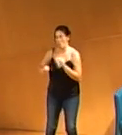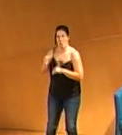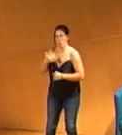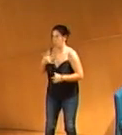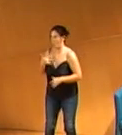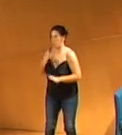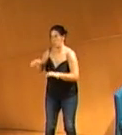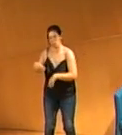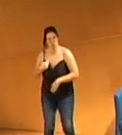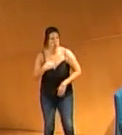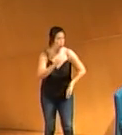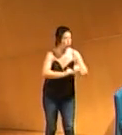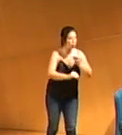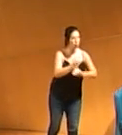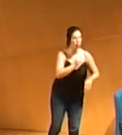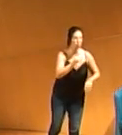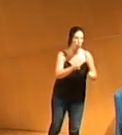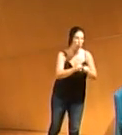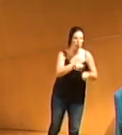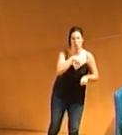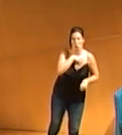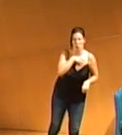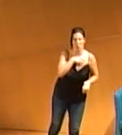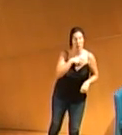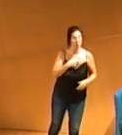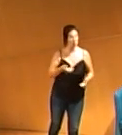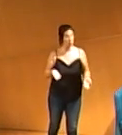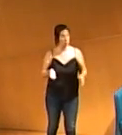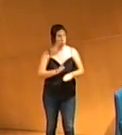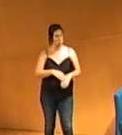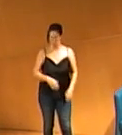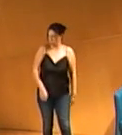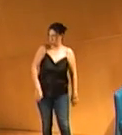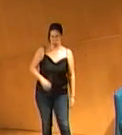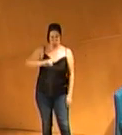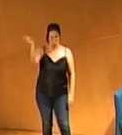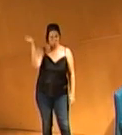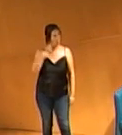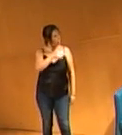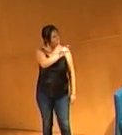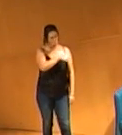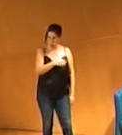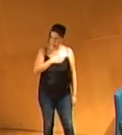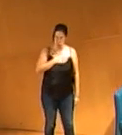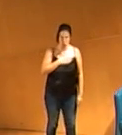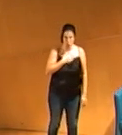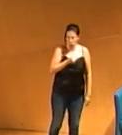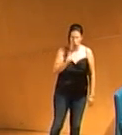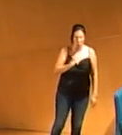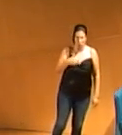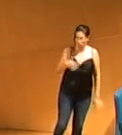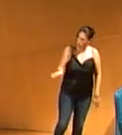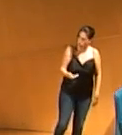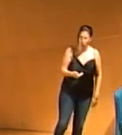que maman, elle en peut plus, elle coule. Et en fait, ils m'ont dit, mais pas du tout. On prend Géraldine parce qu'on aime bien être avec elle.